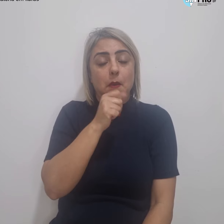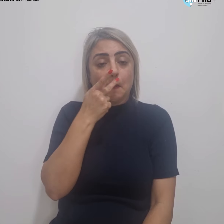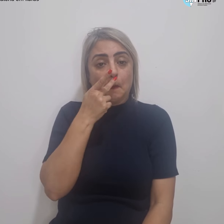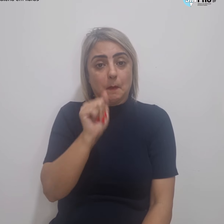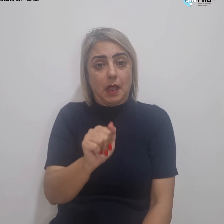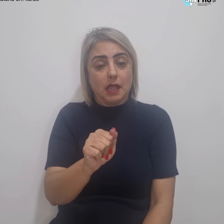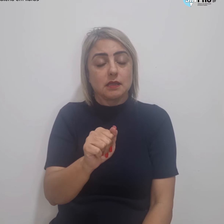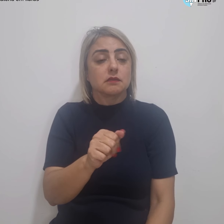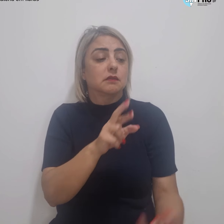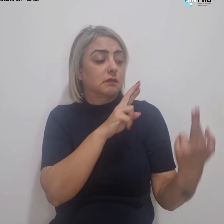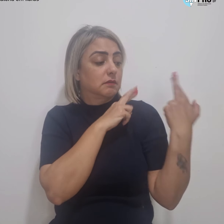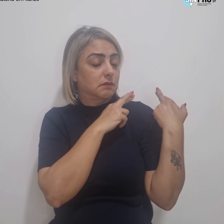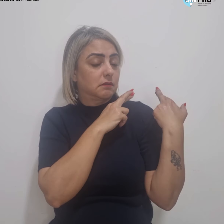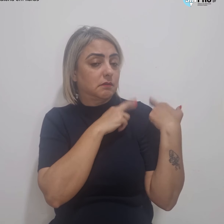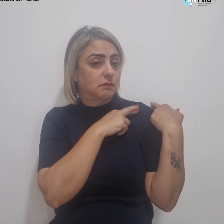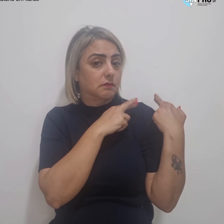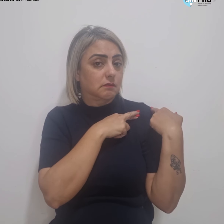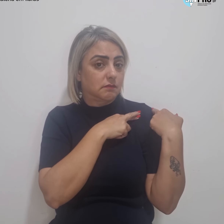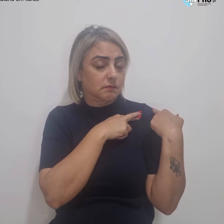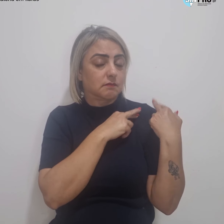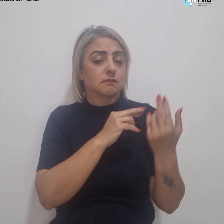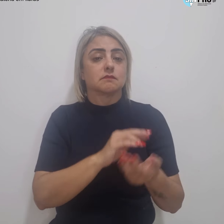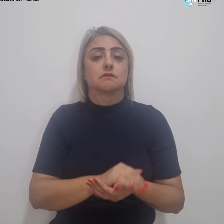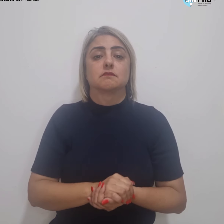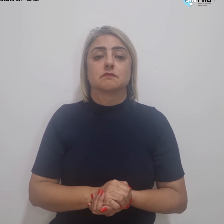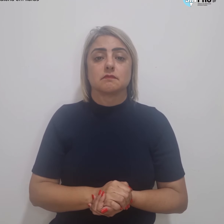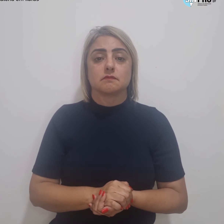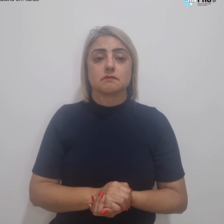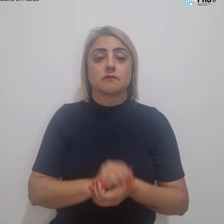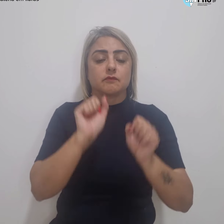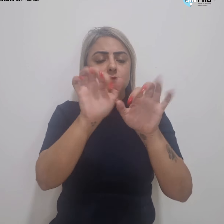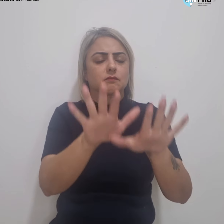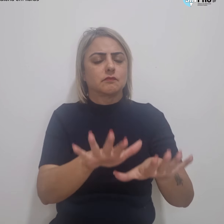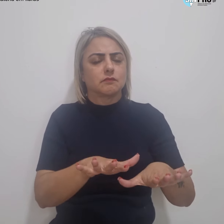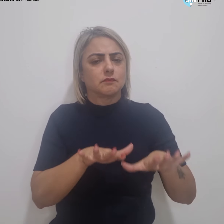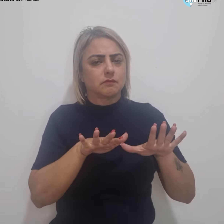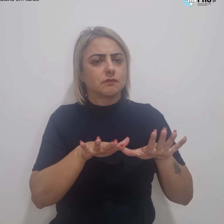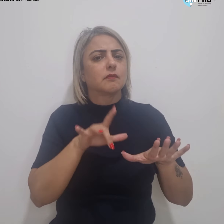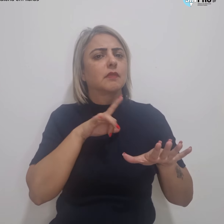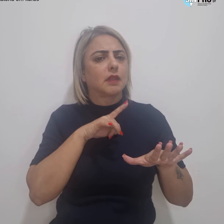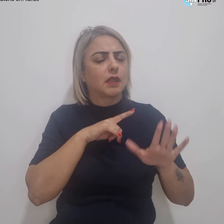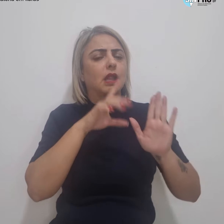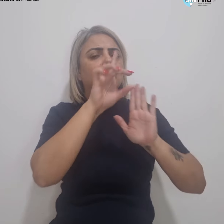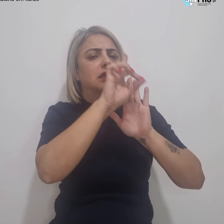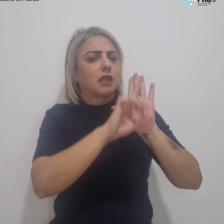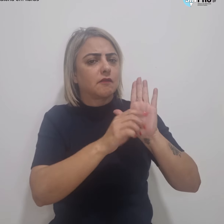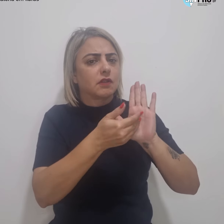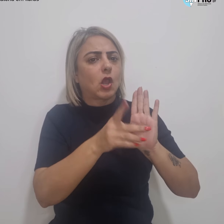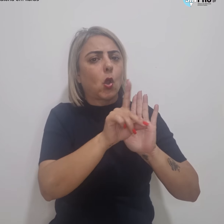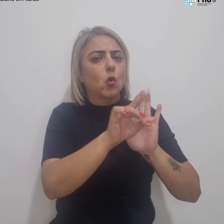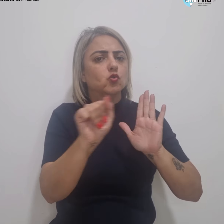e responsáveis de estudantes. Os eventos ainda definirão data e horário.